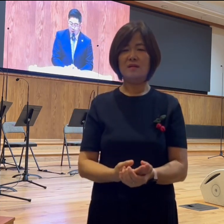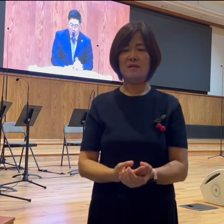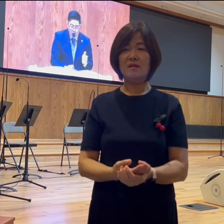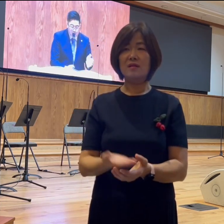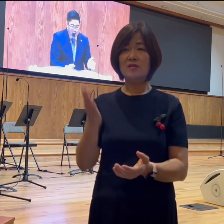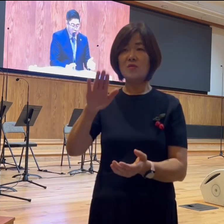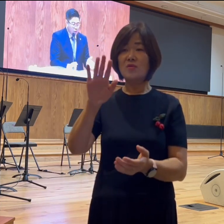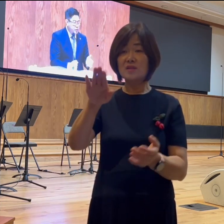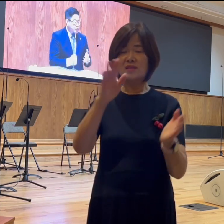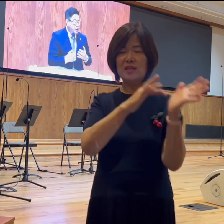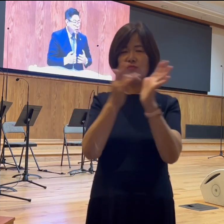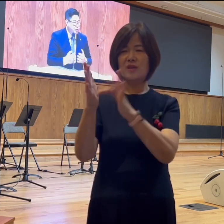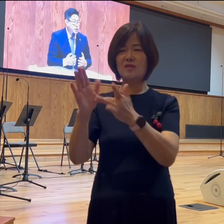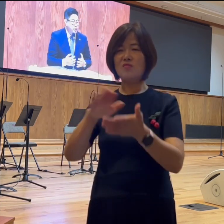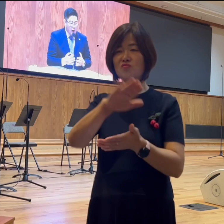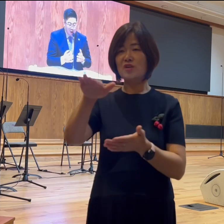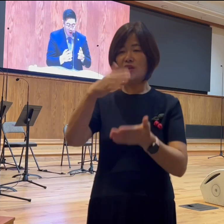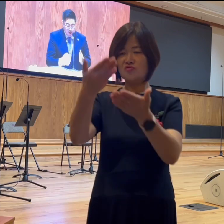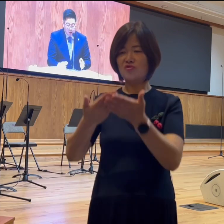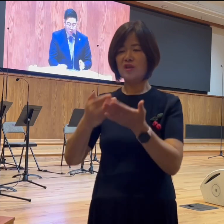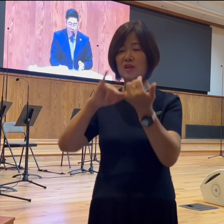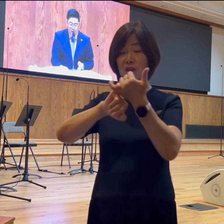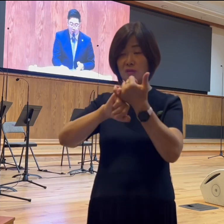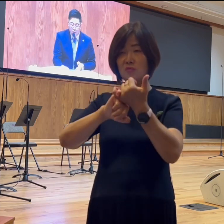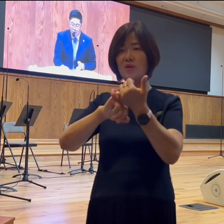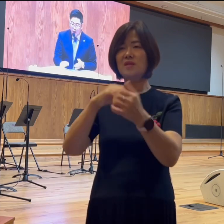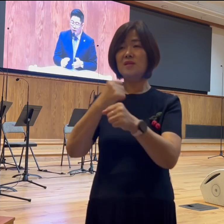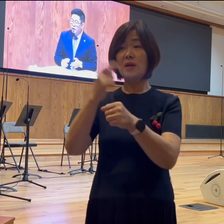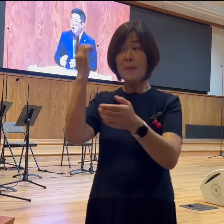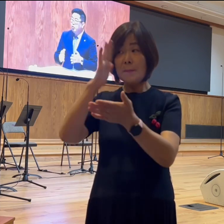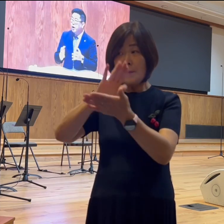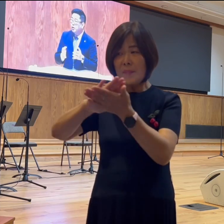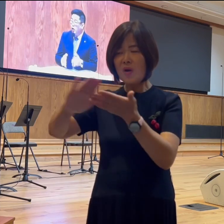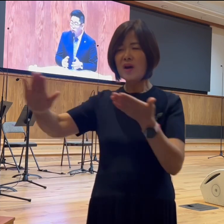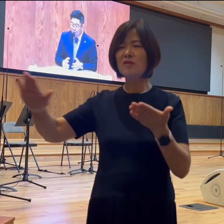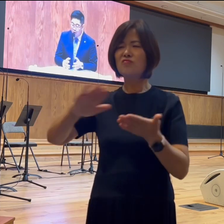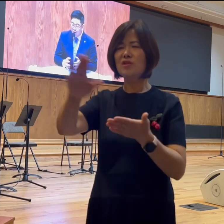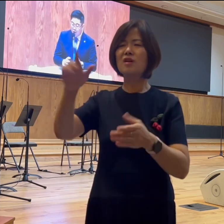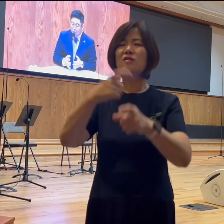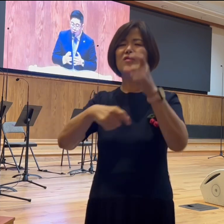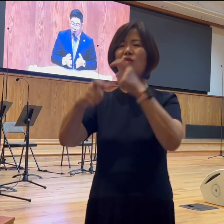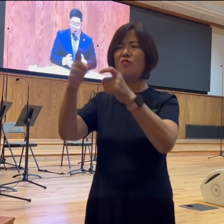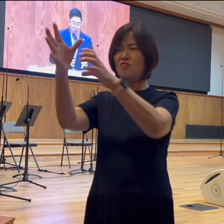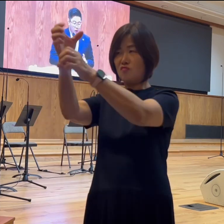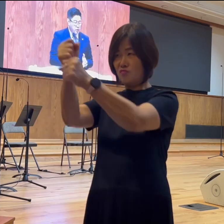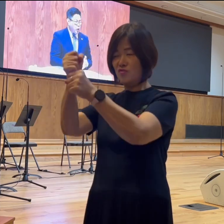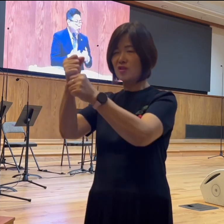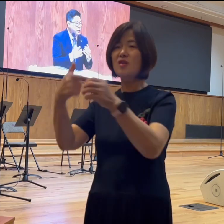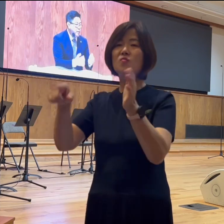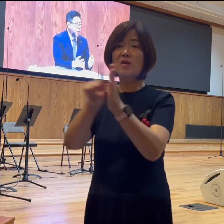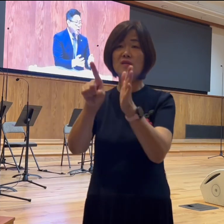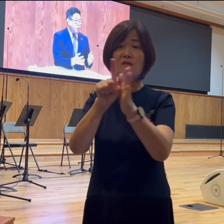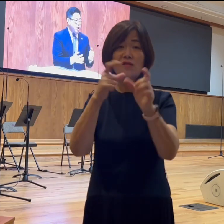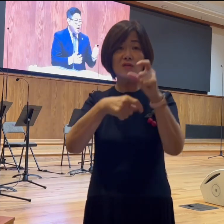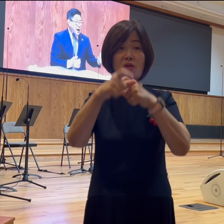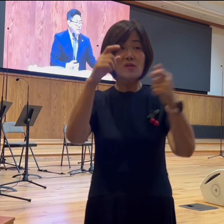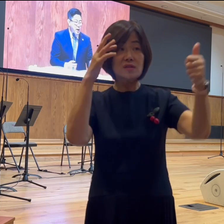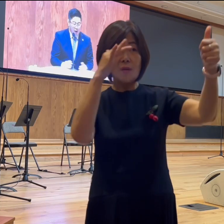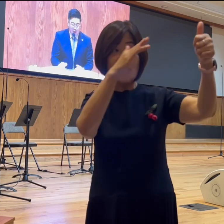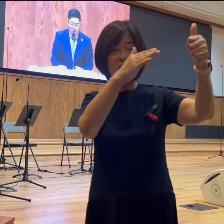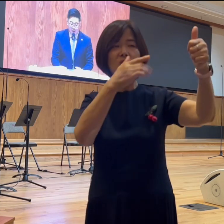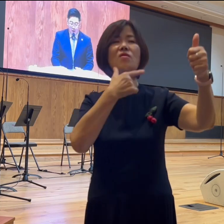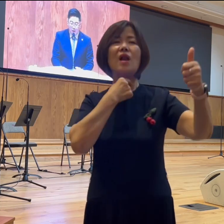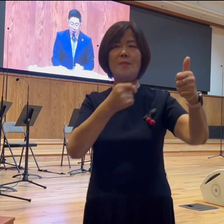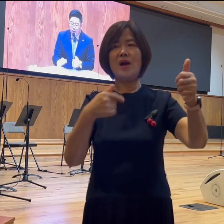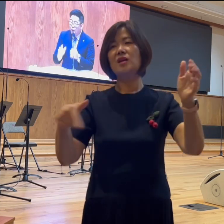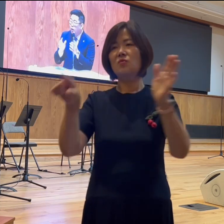그리고 그 예수님께서 우리에게 주시겠다 약속하시는 평안을 우리가 더욱 붙들기 위해서, 더욱 사모하고 갈망하기